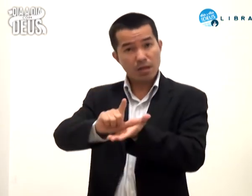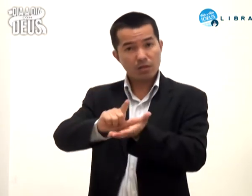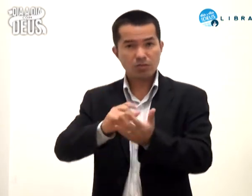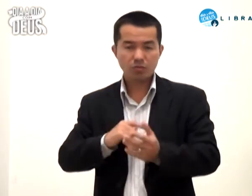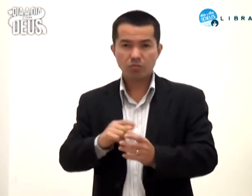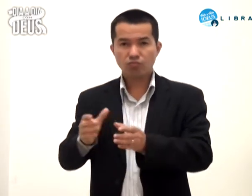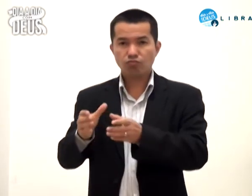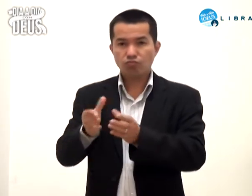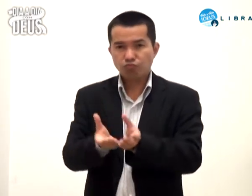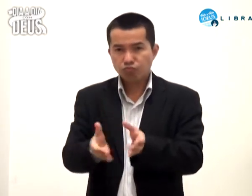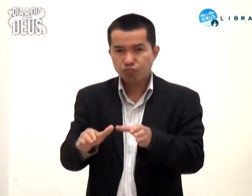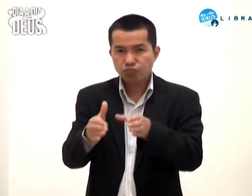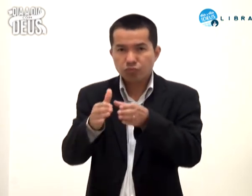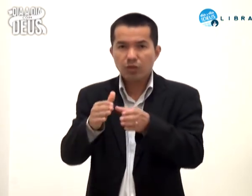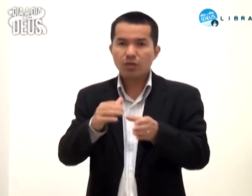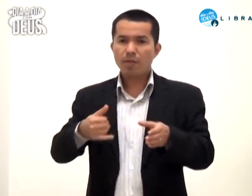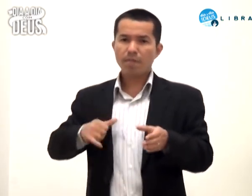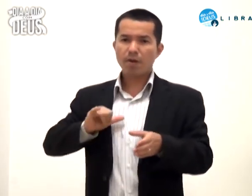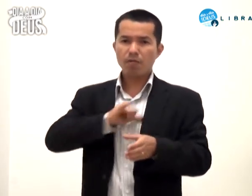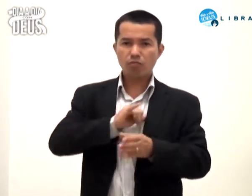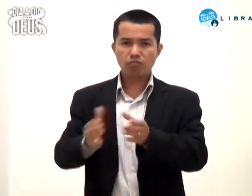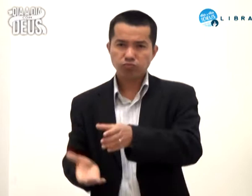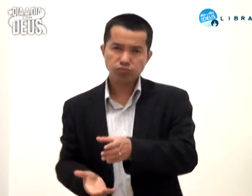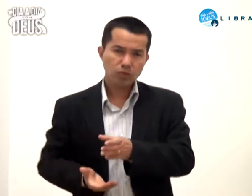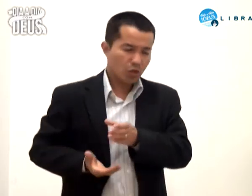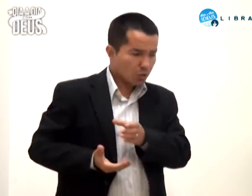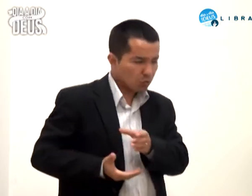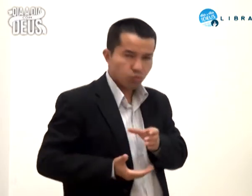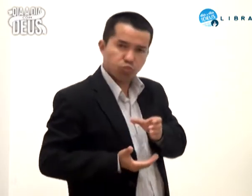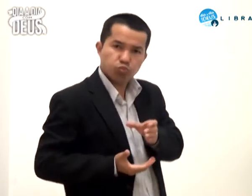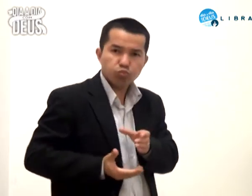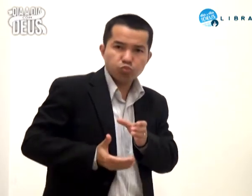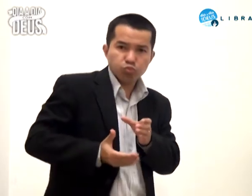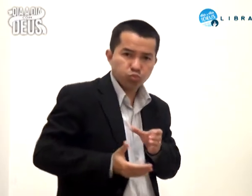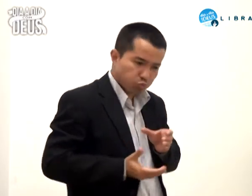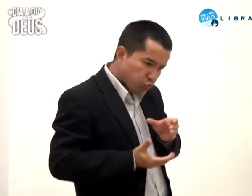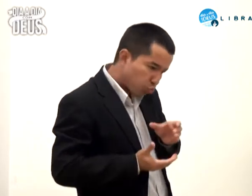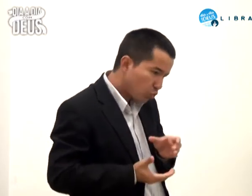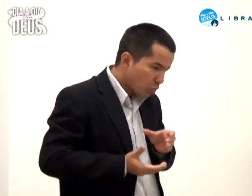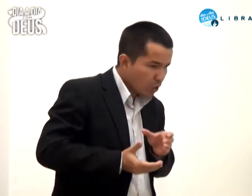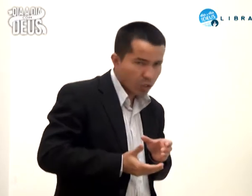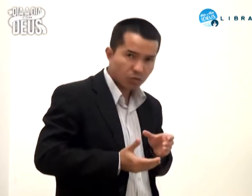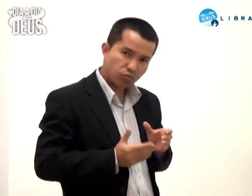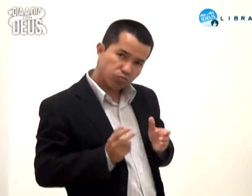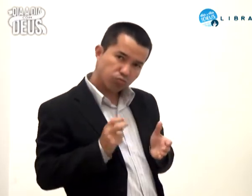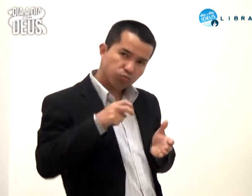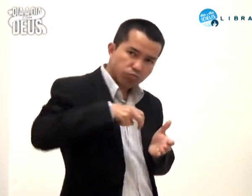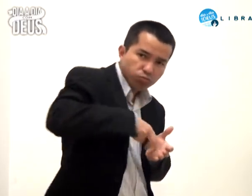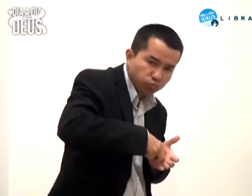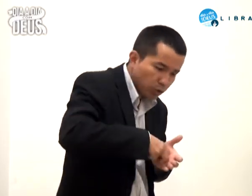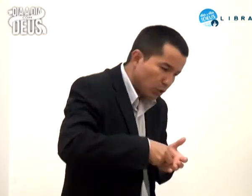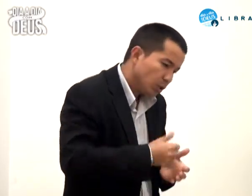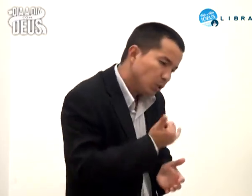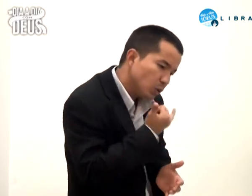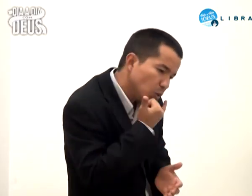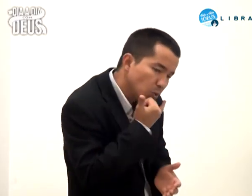inteira para poder comprar aquele frasco de perfume que ficava envasado num vaso de